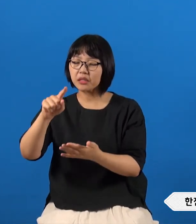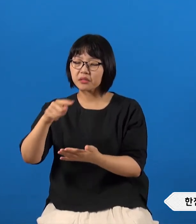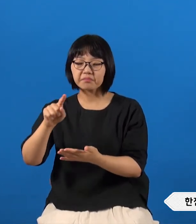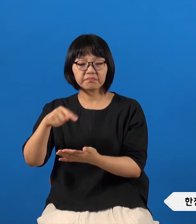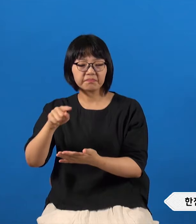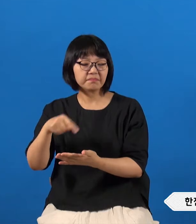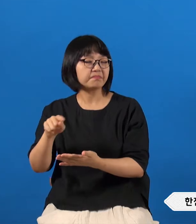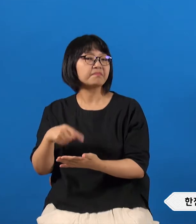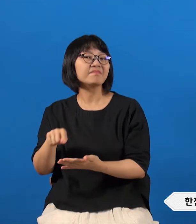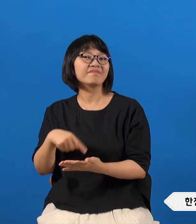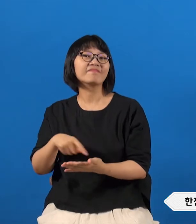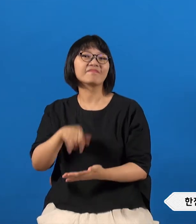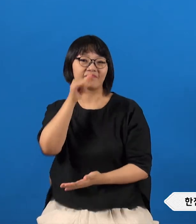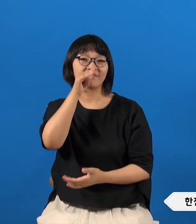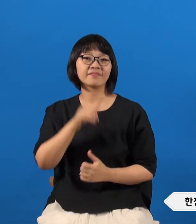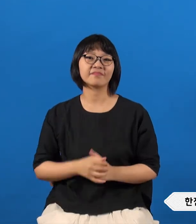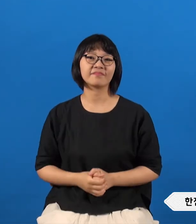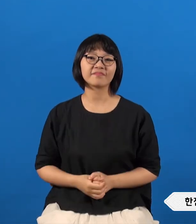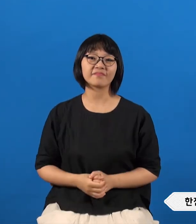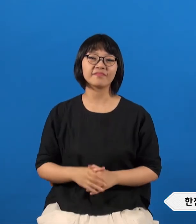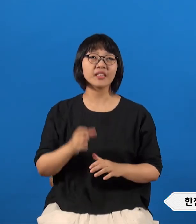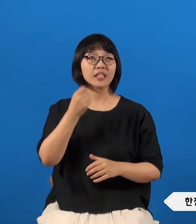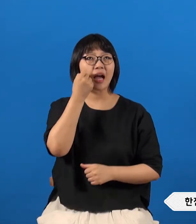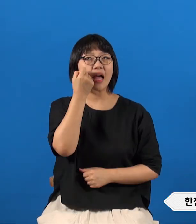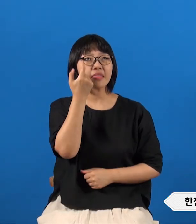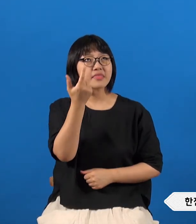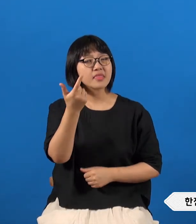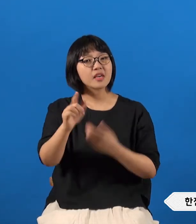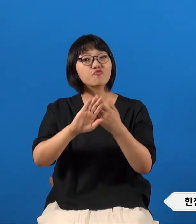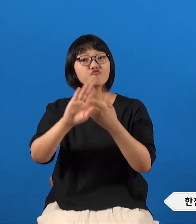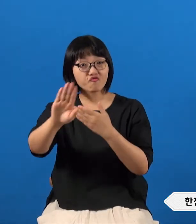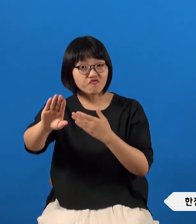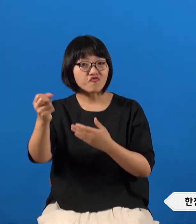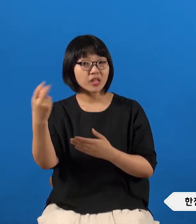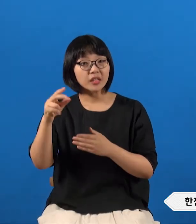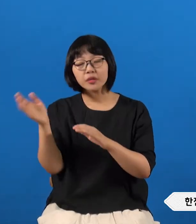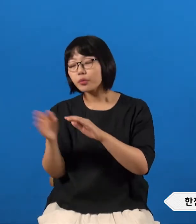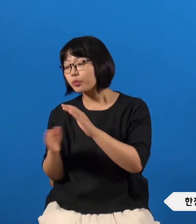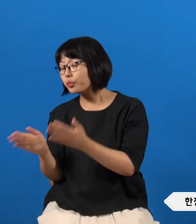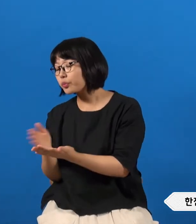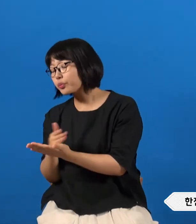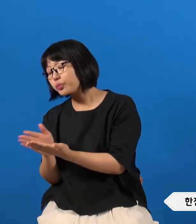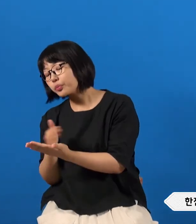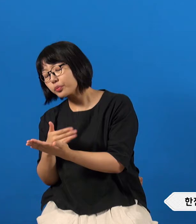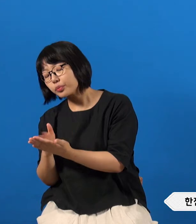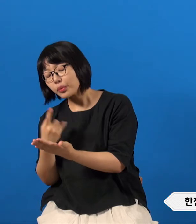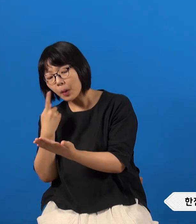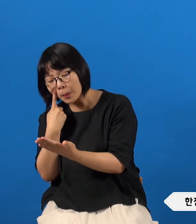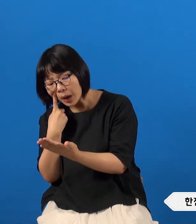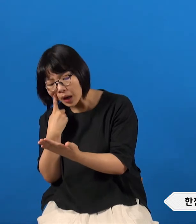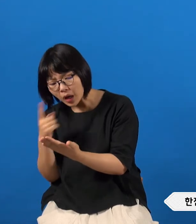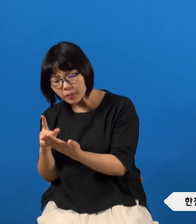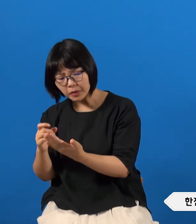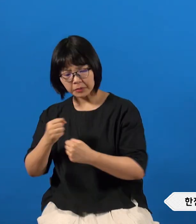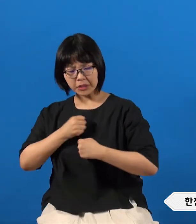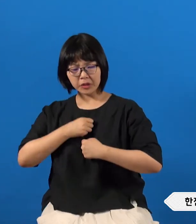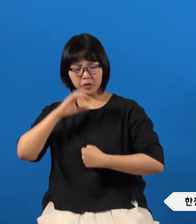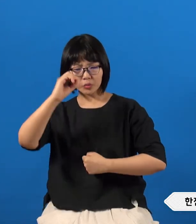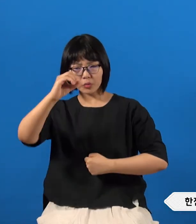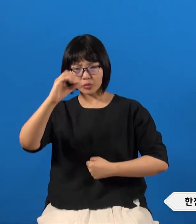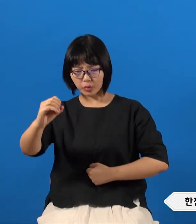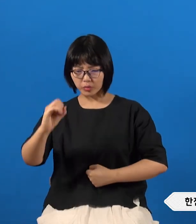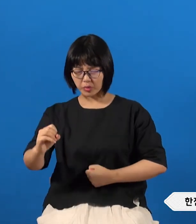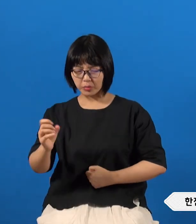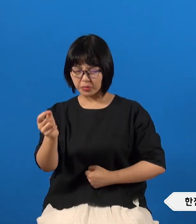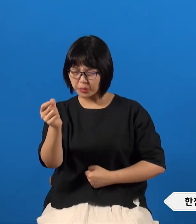해가지고 매일매일 체크를 했습니다. 한 달쯤 지나가지고 한번 쭉 보면 공표는